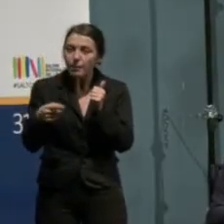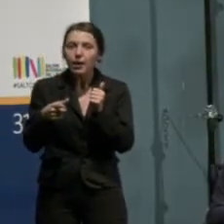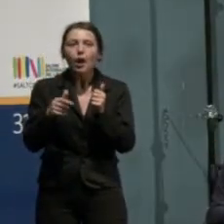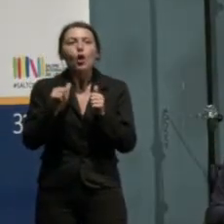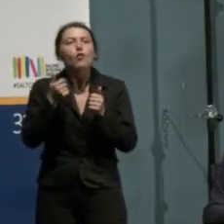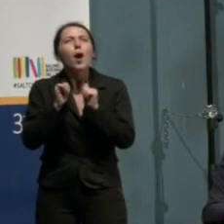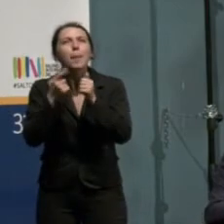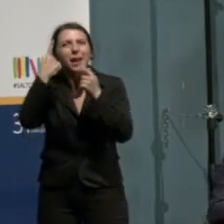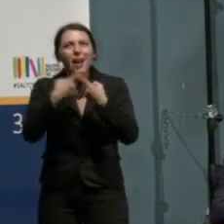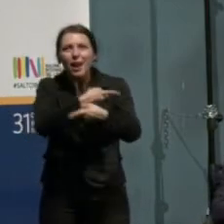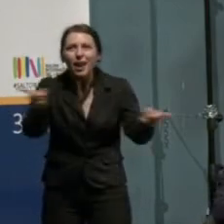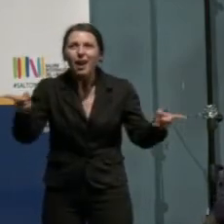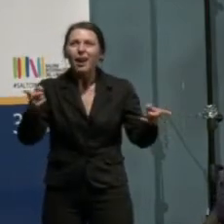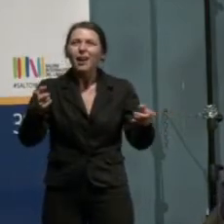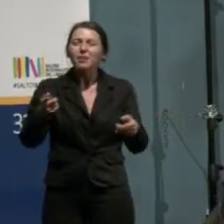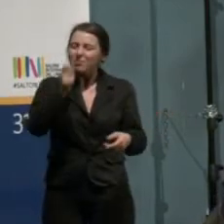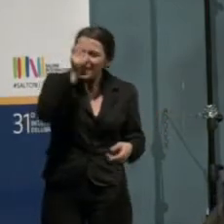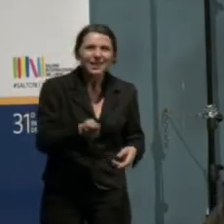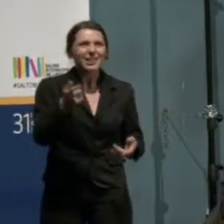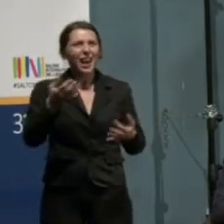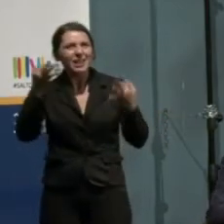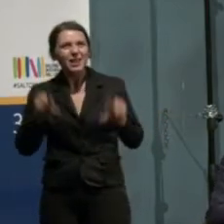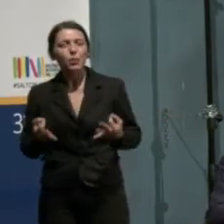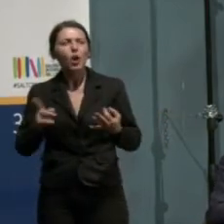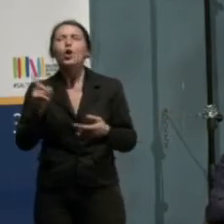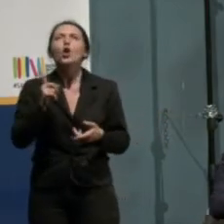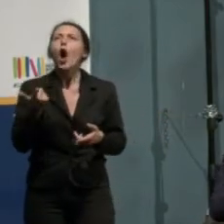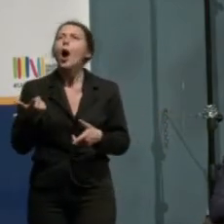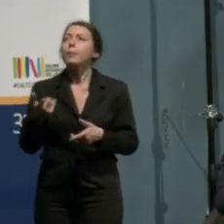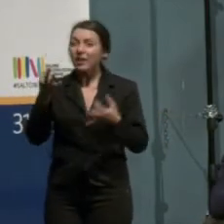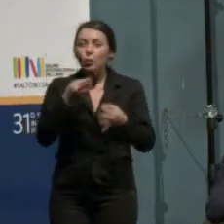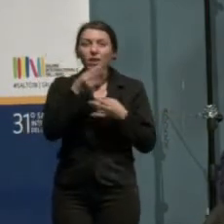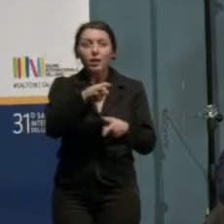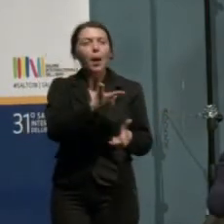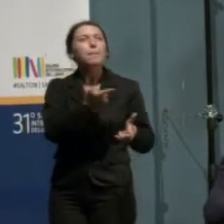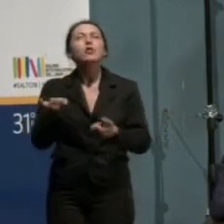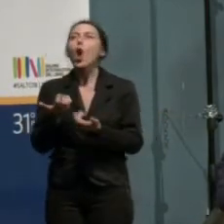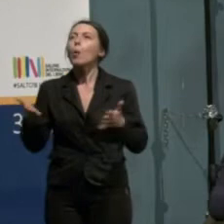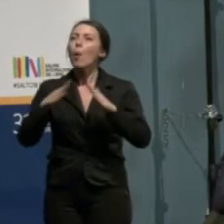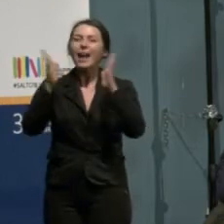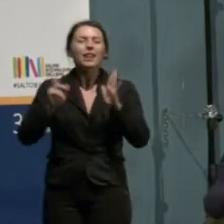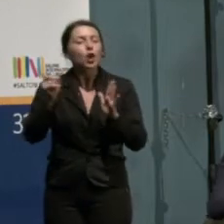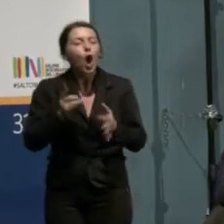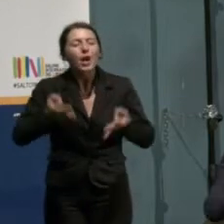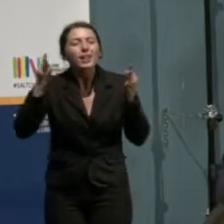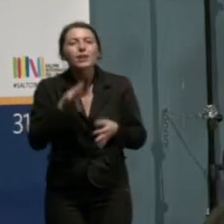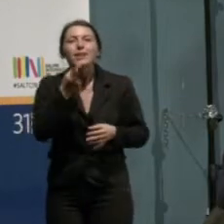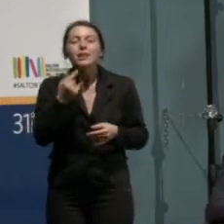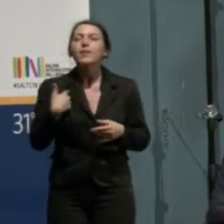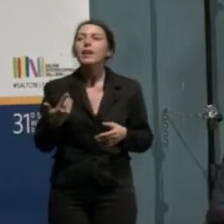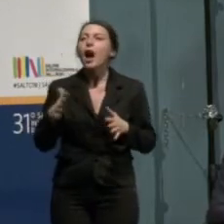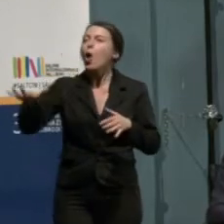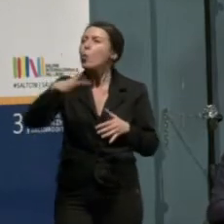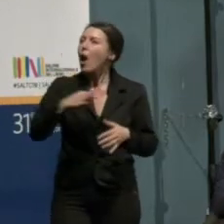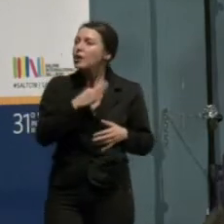sicurezza la tua sicurezza non è la quantità di pistola in casa la tua sicurezza e la capacità di dare dignità dei luoghi della